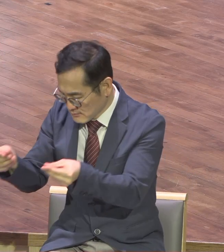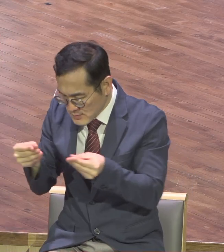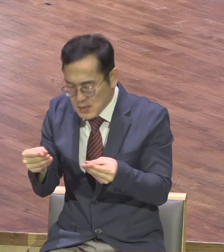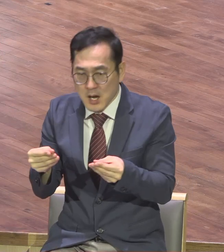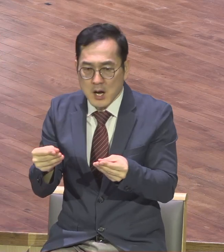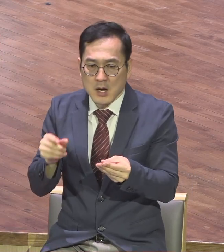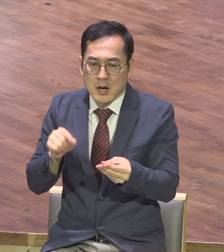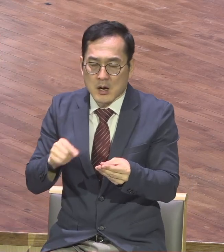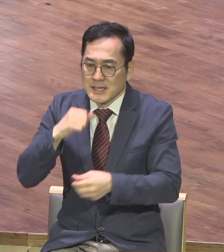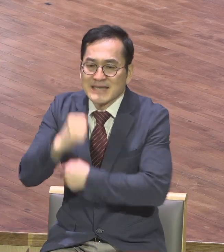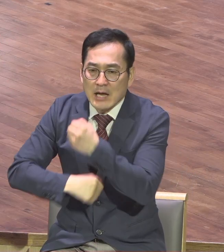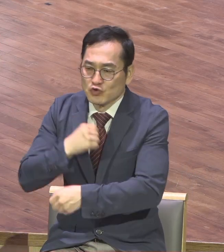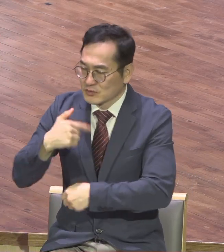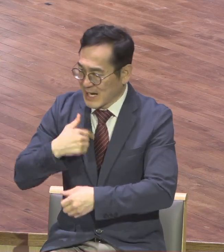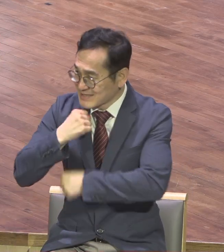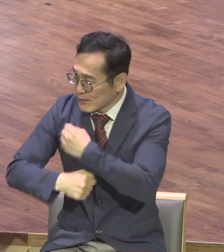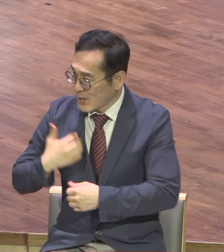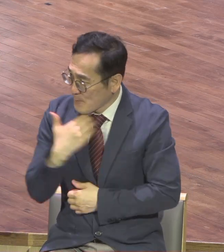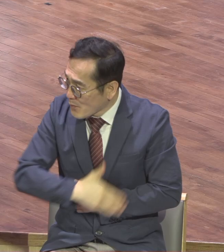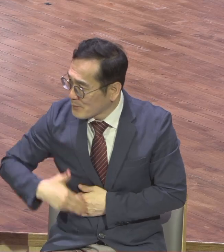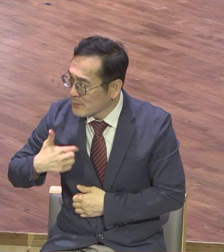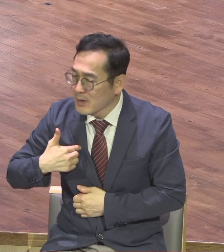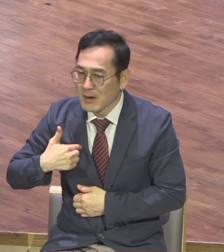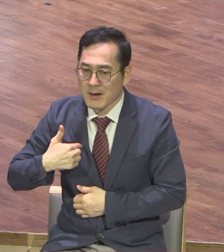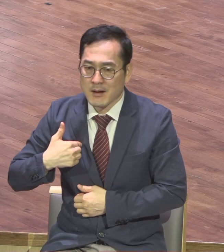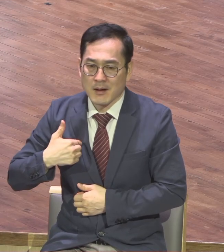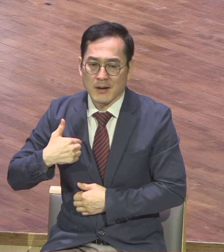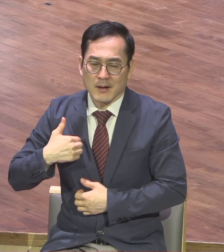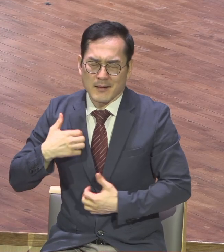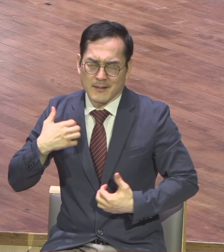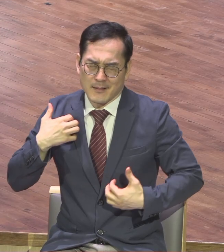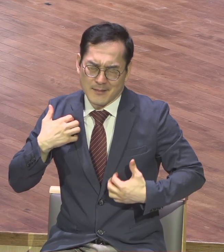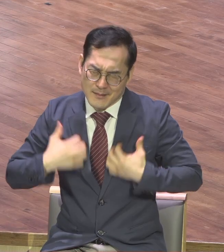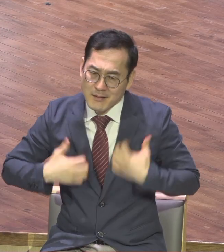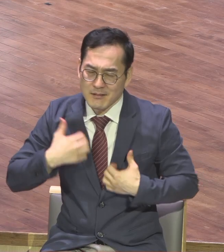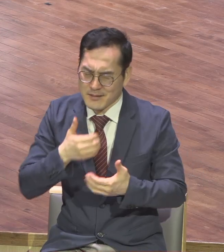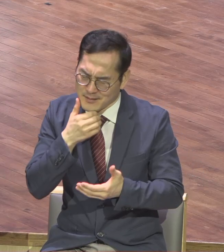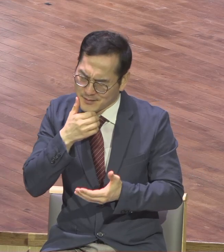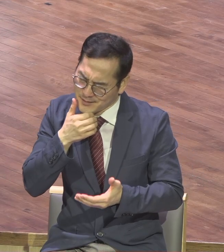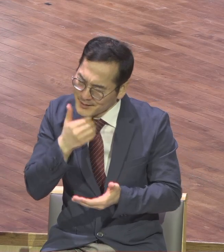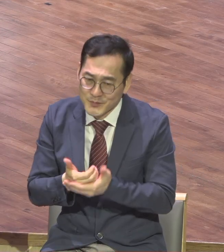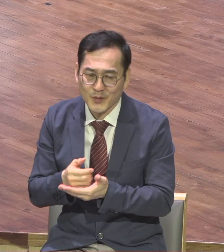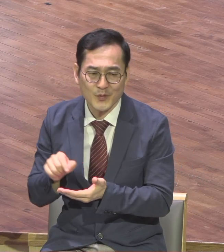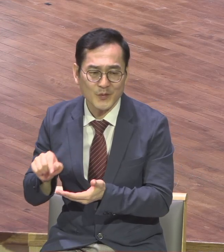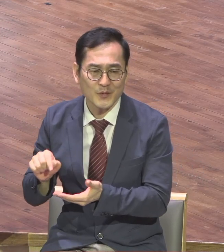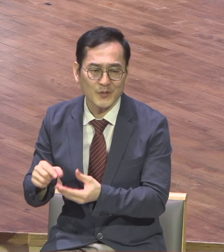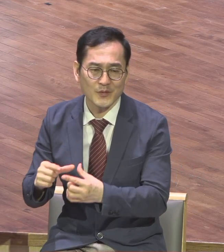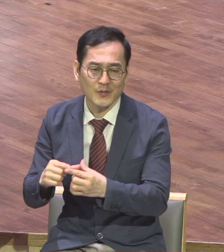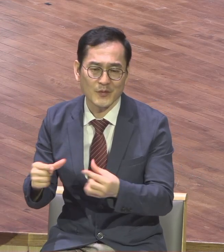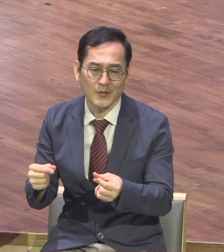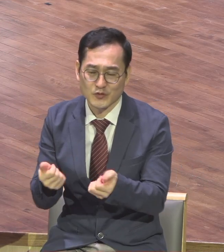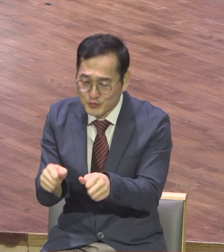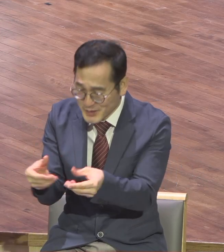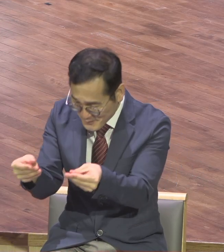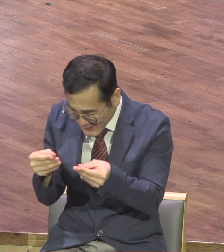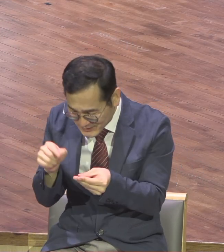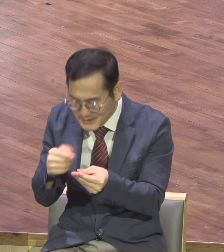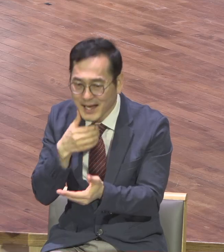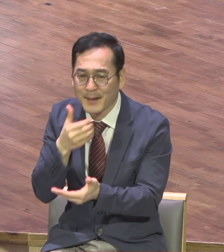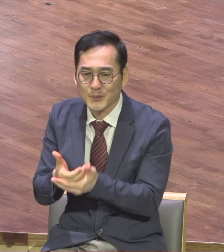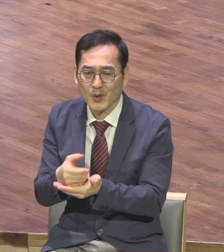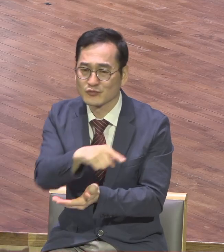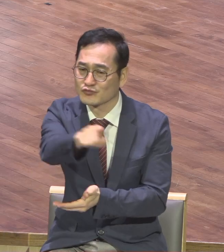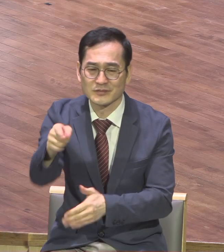얼마나 소중한가를 여러분이 절대 체험 못한 그 감동이 있는 거예요.